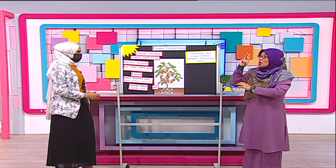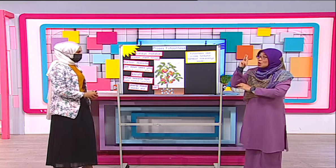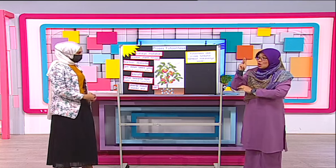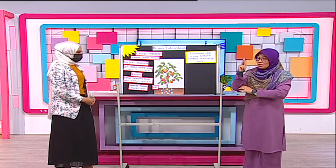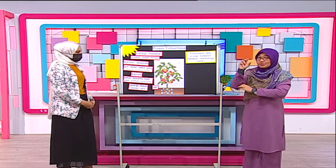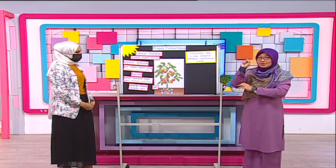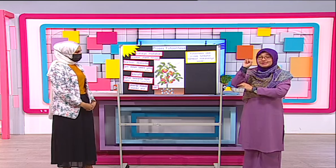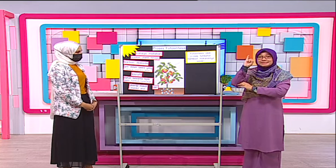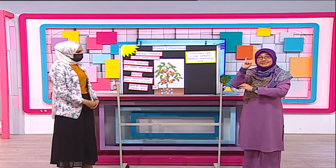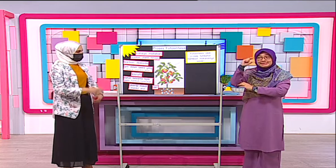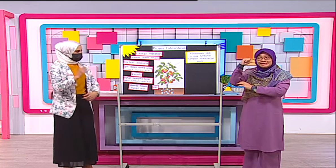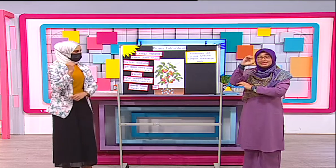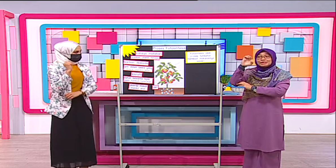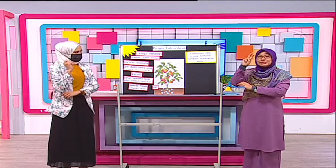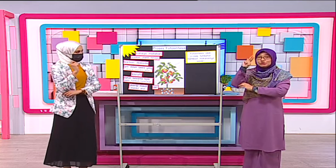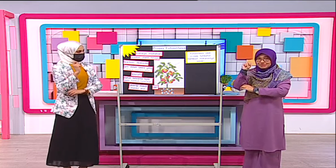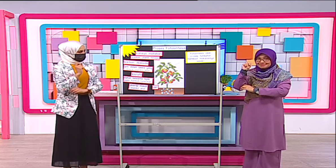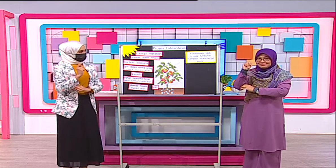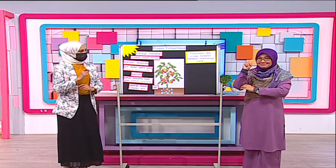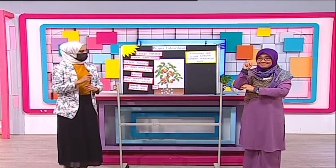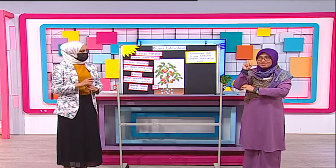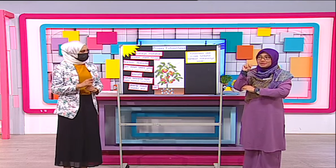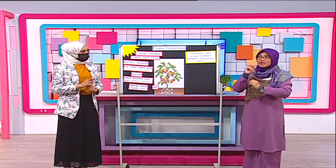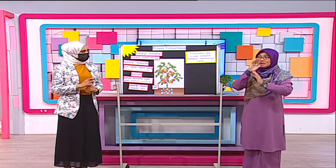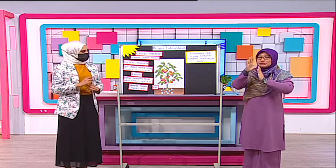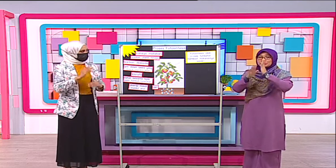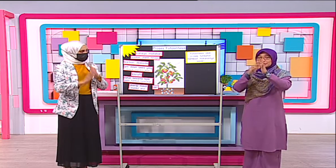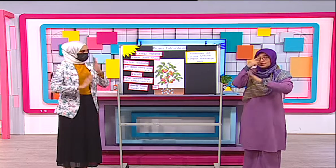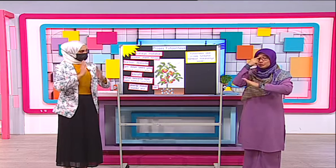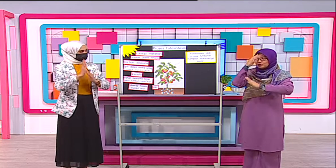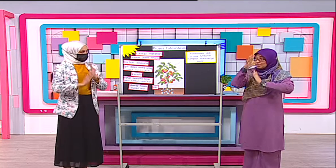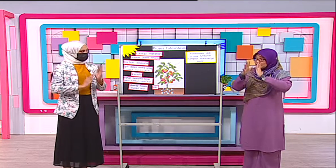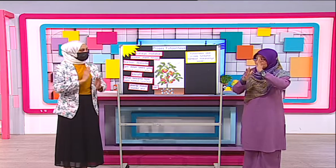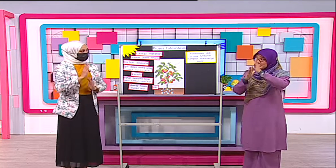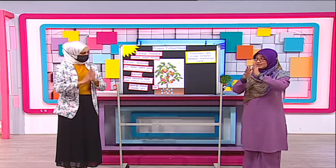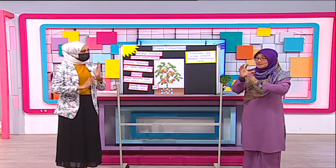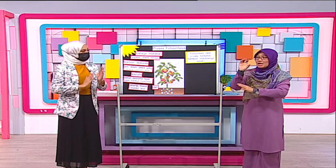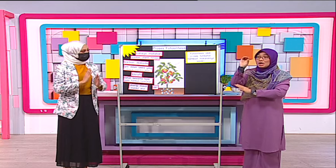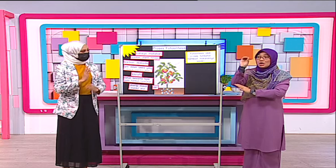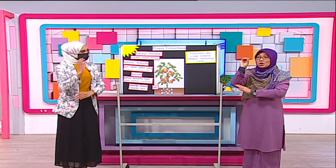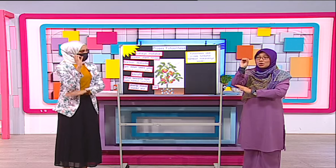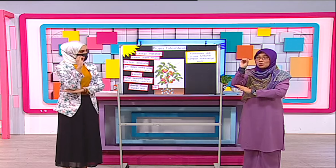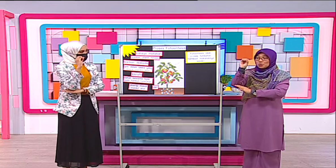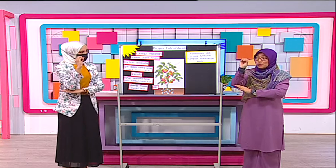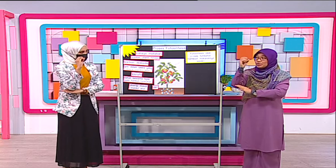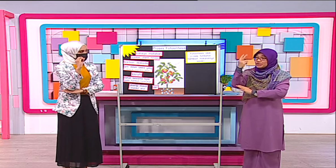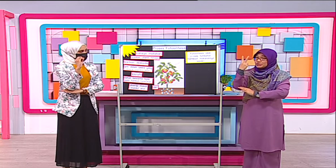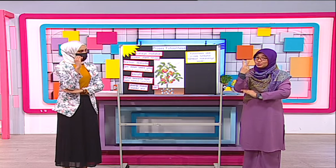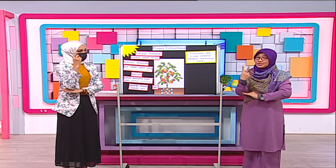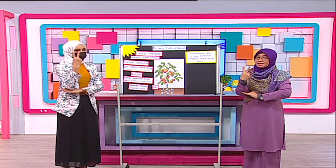Oke CZ Oke cara untuk isyarat gila oh dan dua